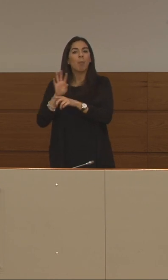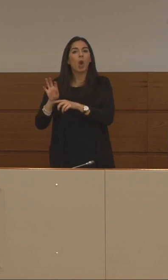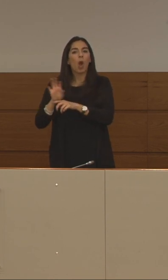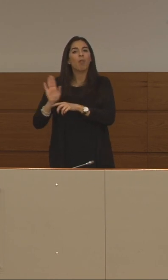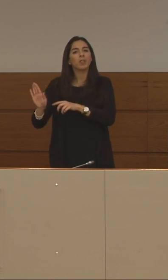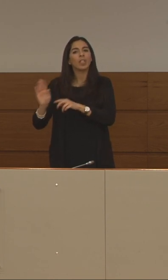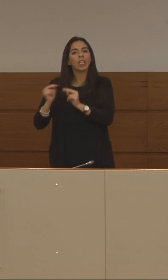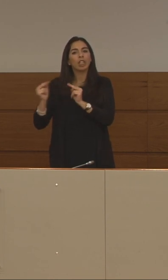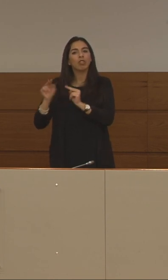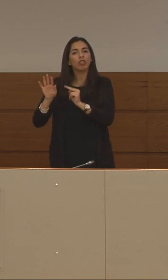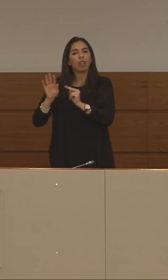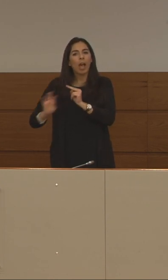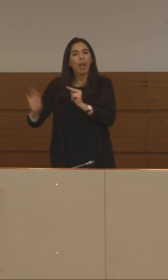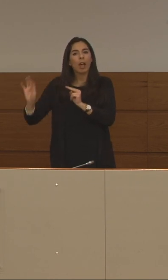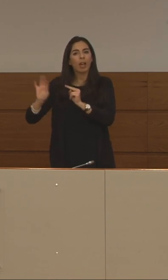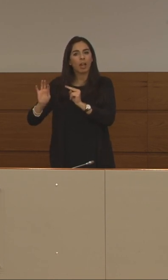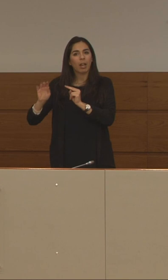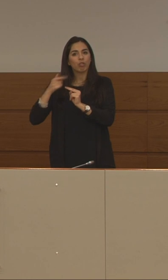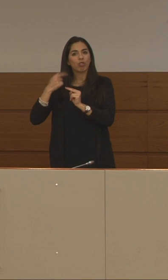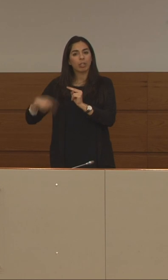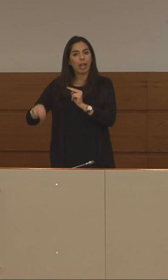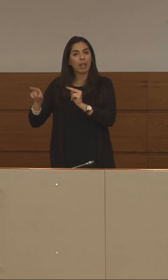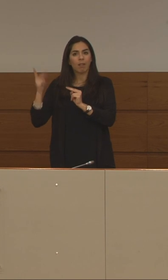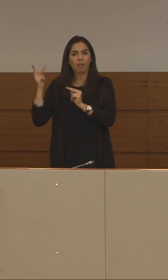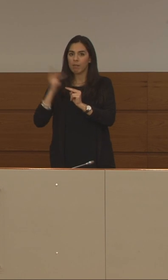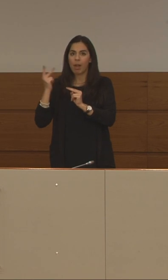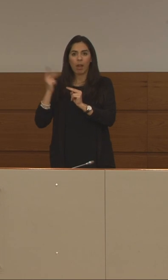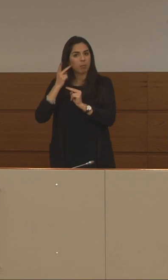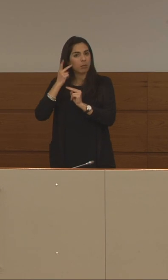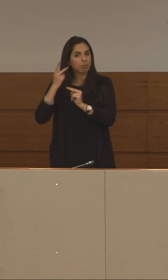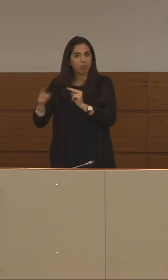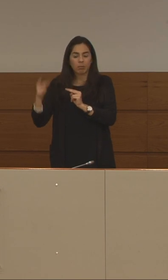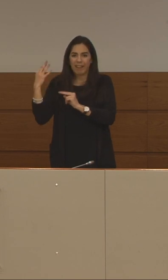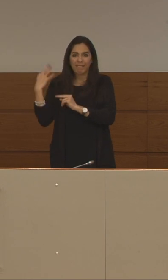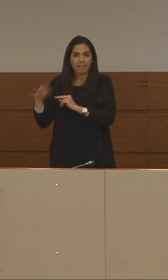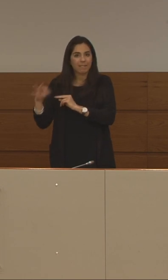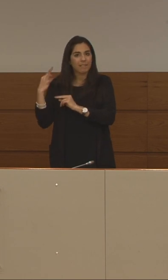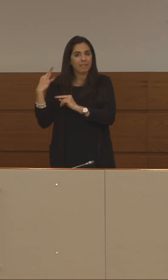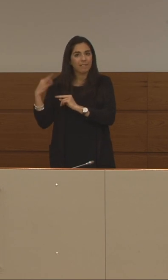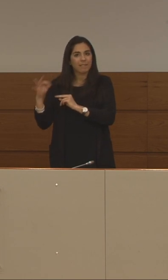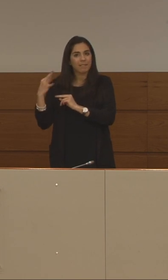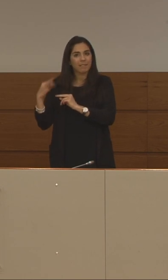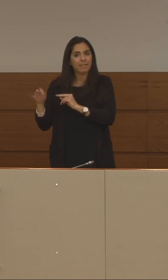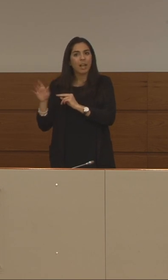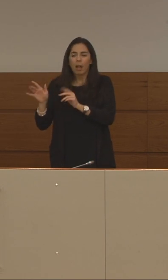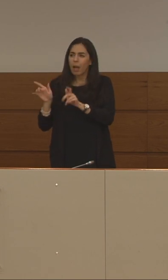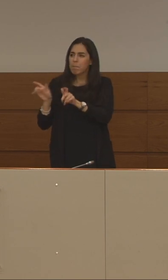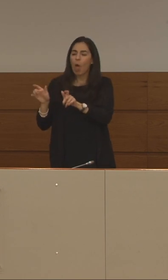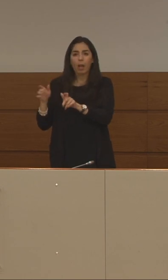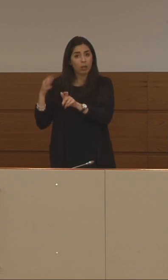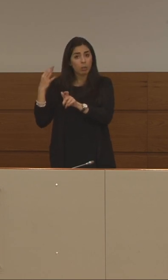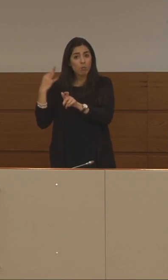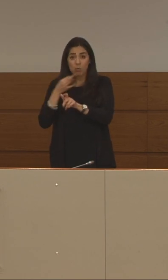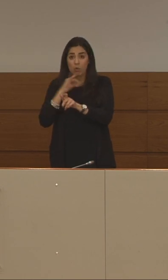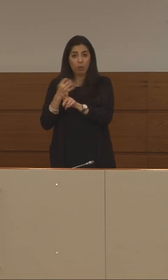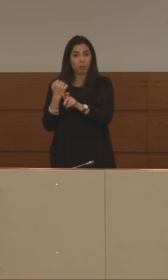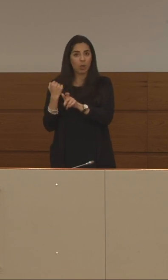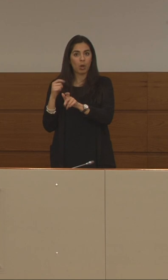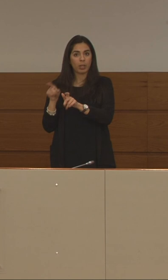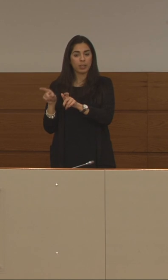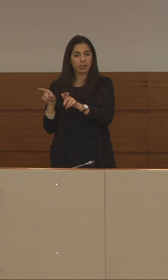veramente un successo delle misure di contenimento anche se